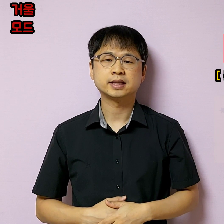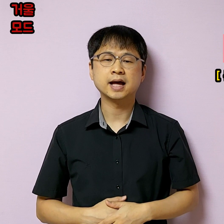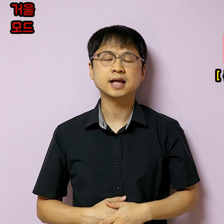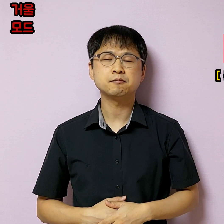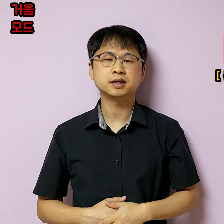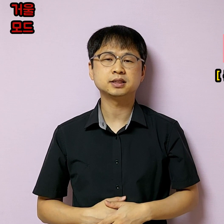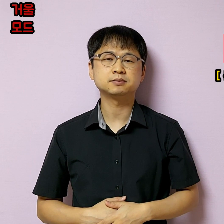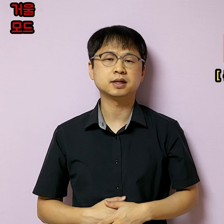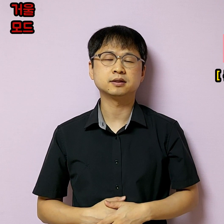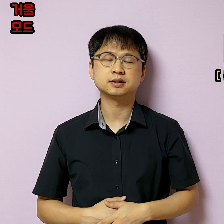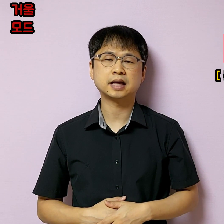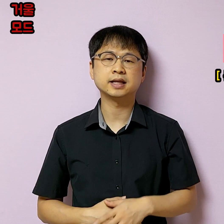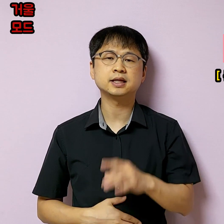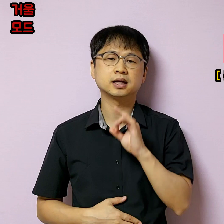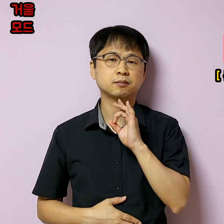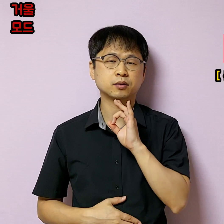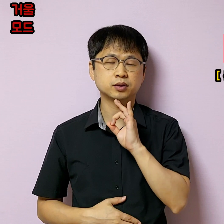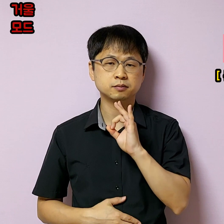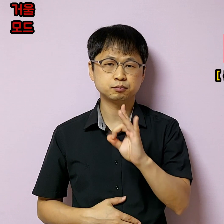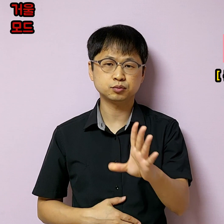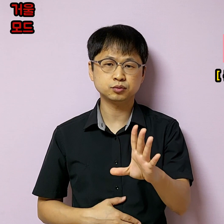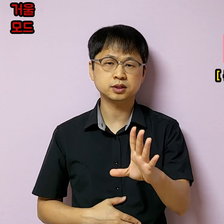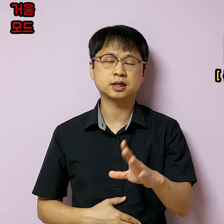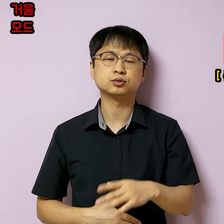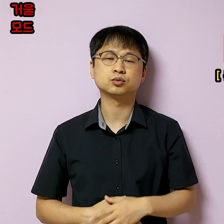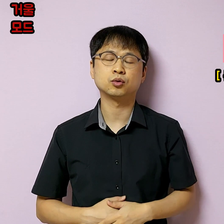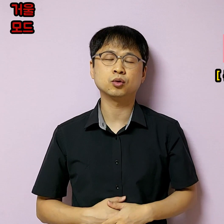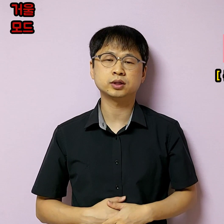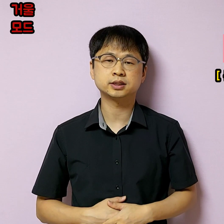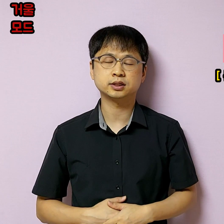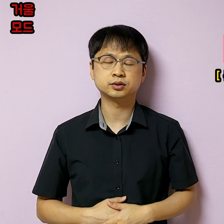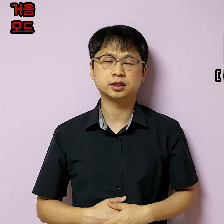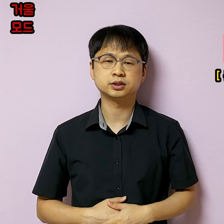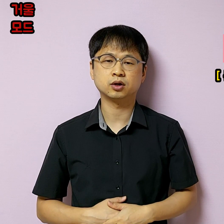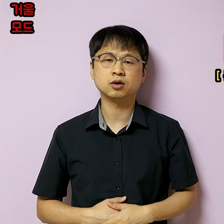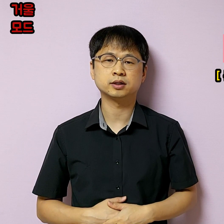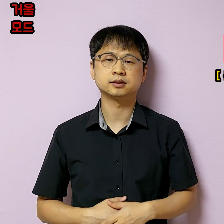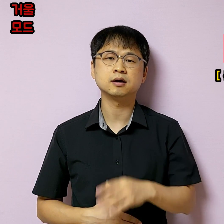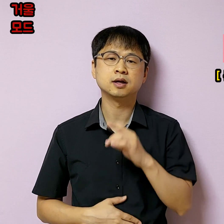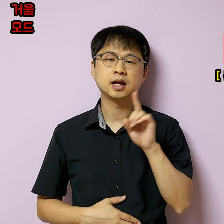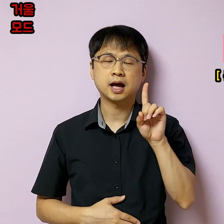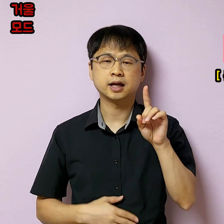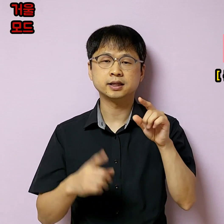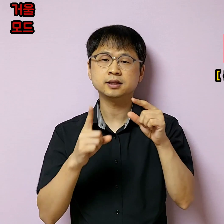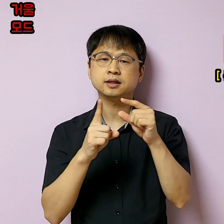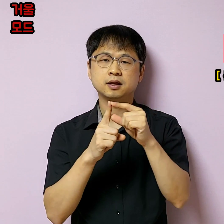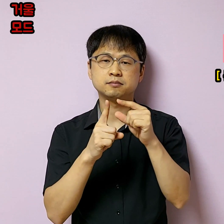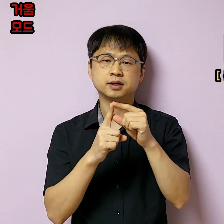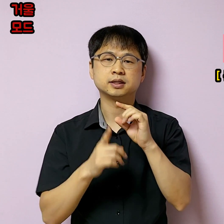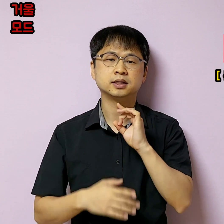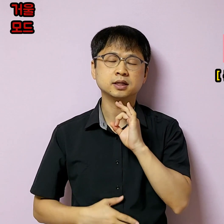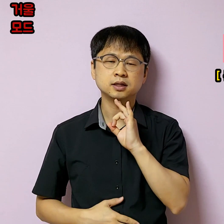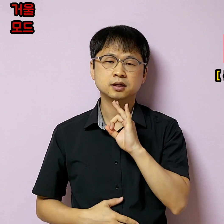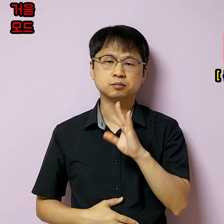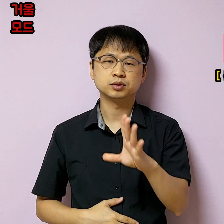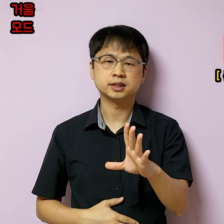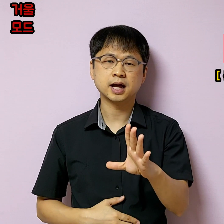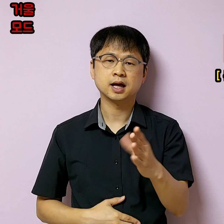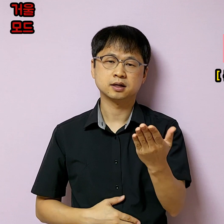단 한마디지만 여기서 단이란 게 바로 이 뿐이란 소로 대체할 수 있겠죠. 그래서 한마디 뿐이다.